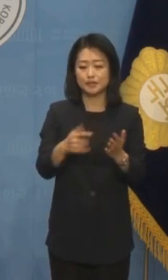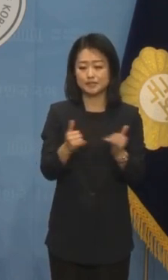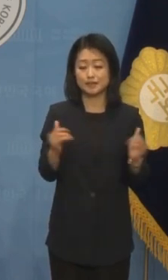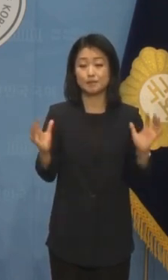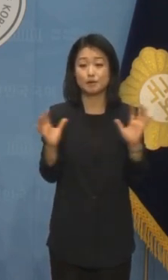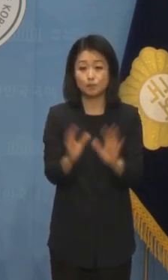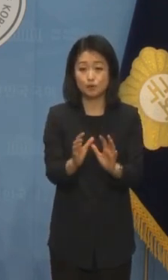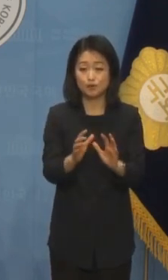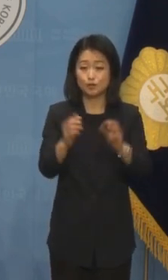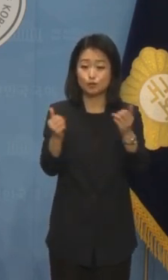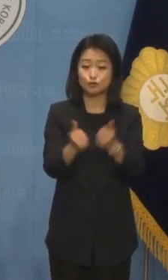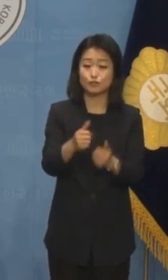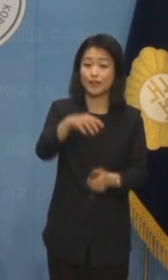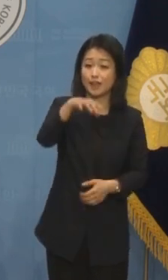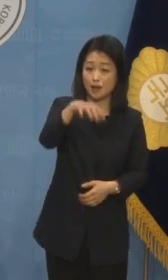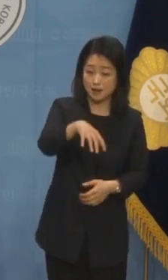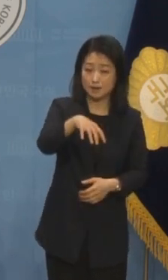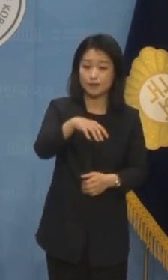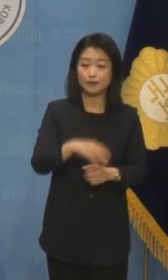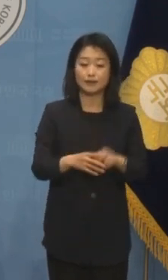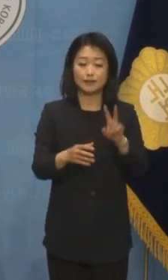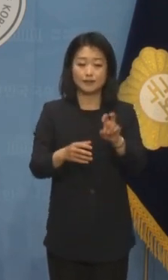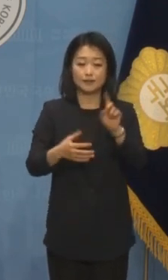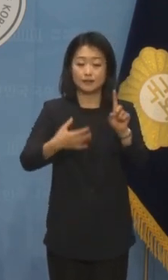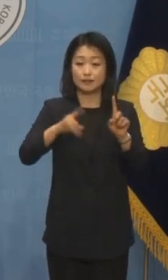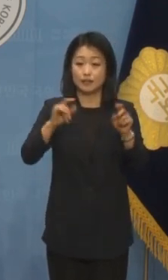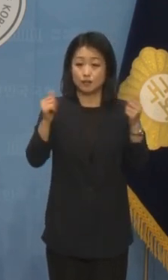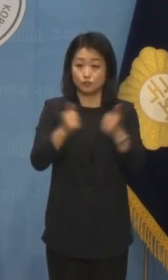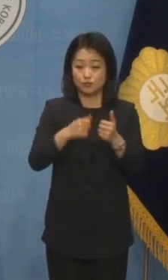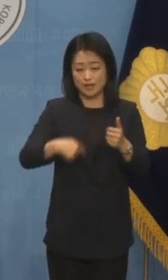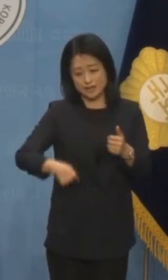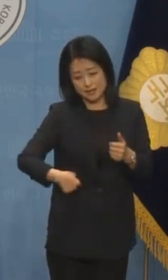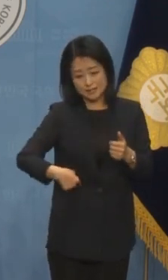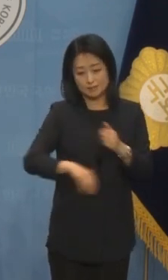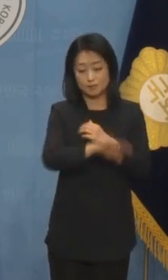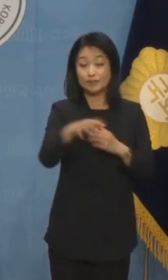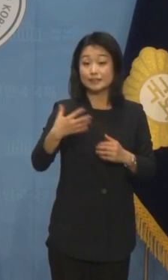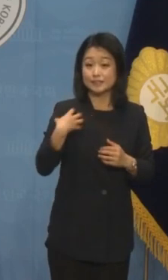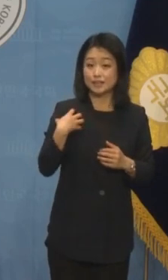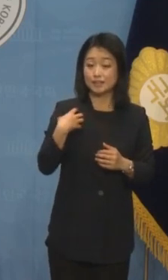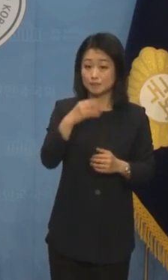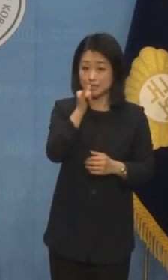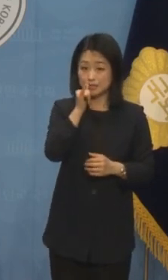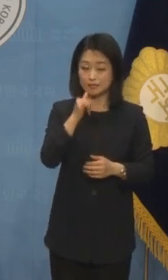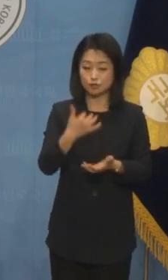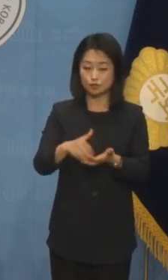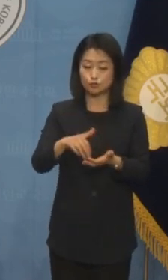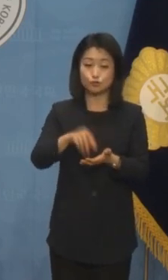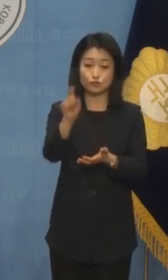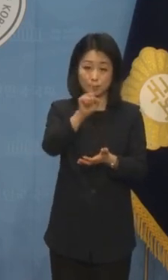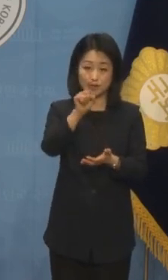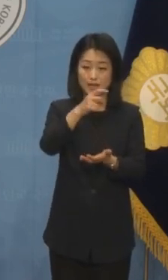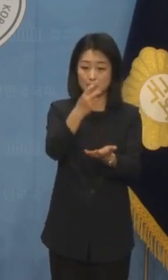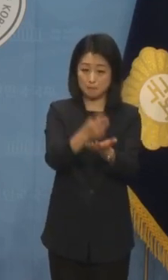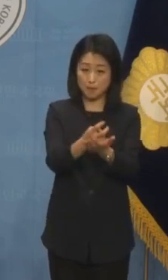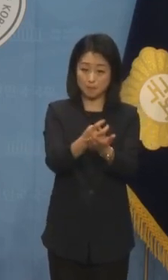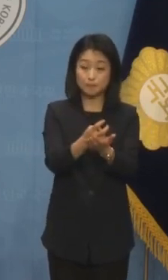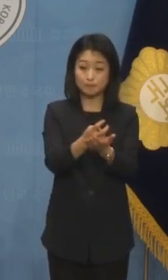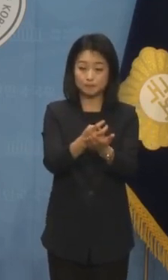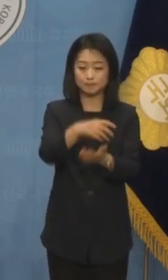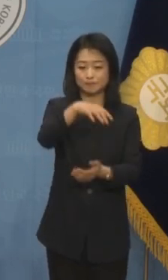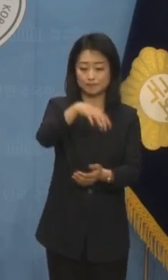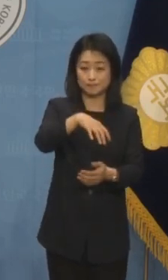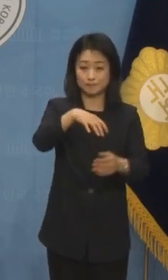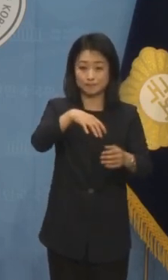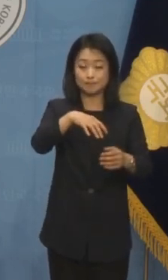국회 앞 정의당의 21대 국회 양심과 책임을 위한 10대 입법과제 농성장에 분향소를